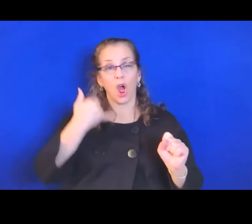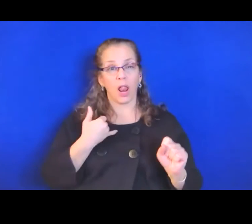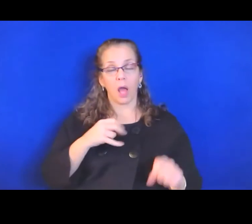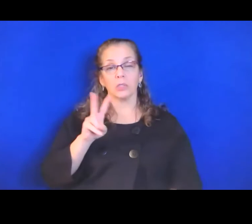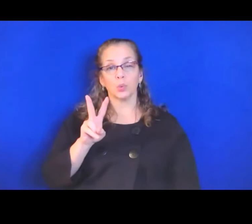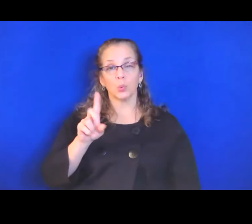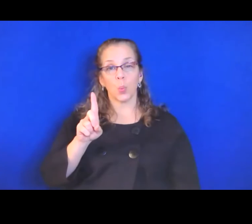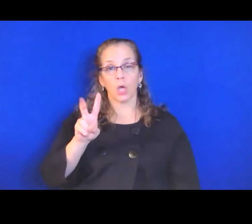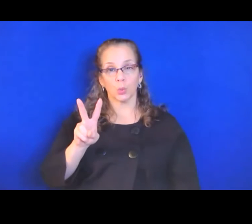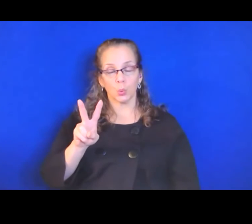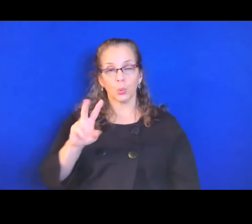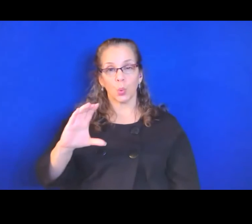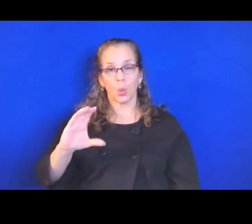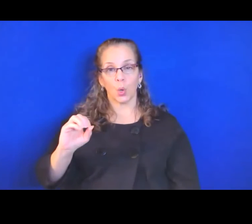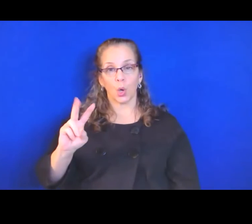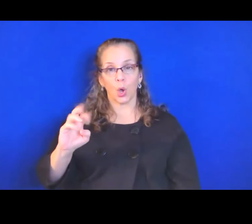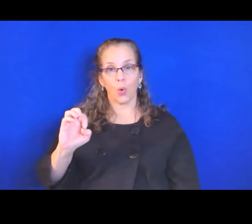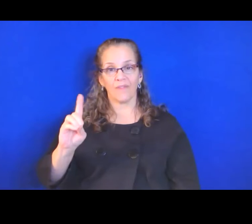询，